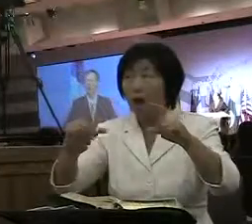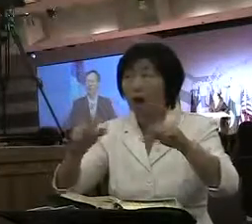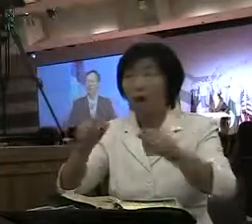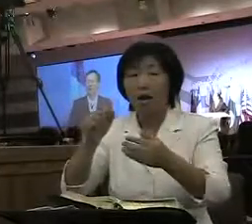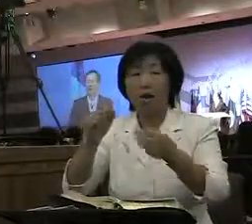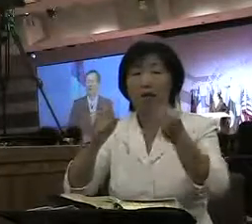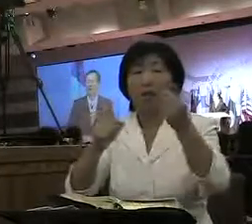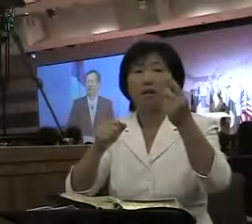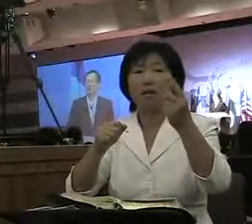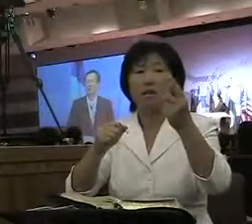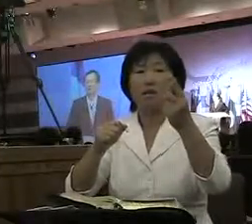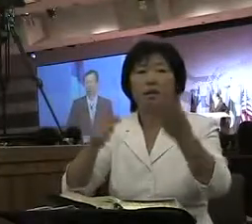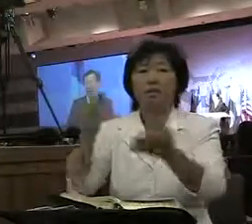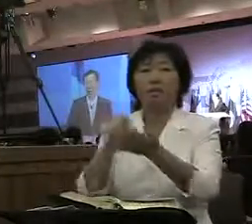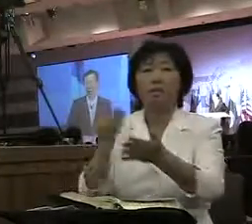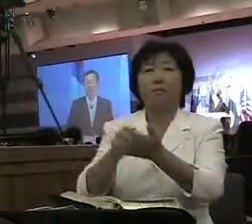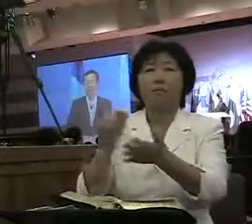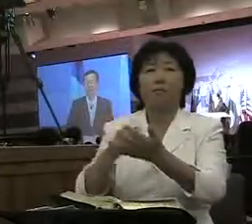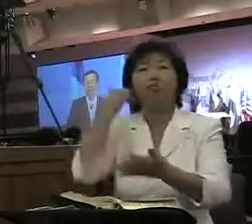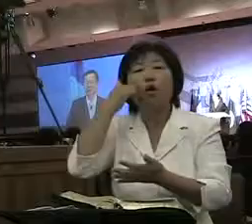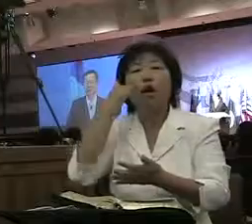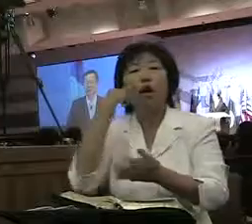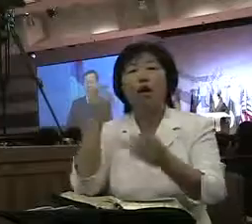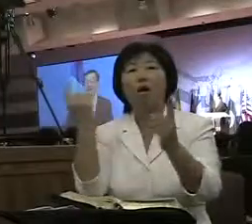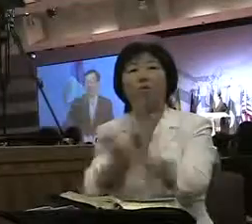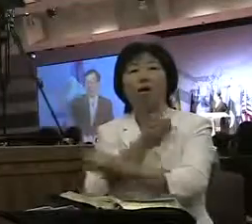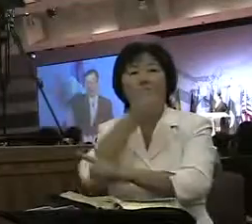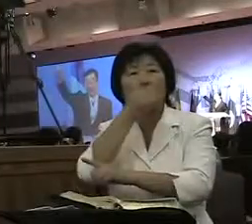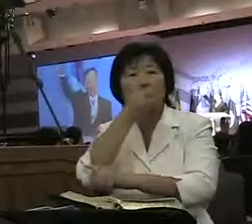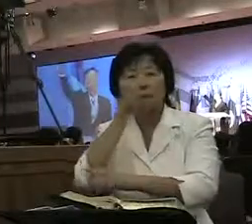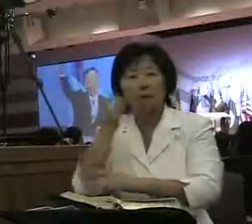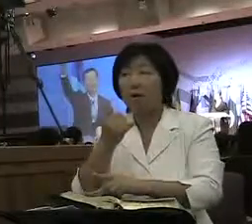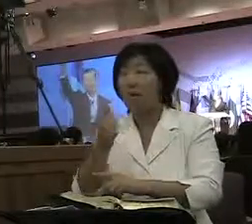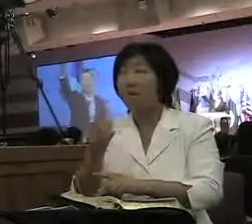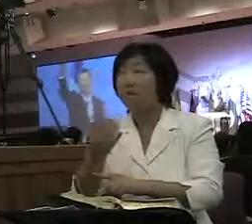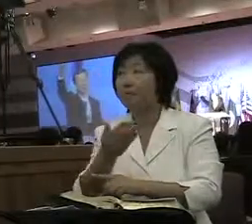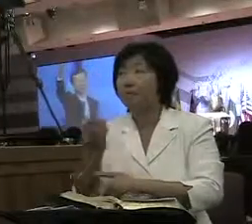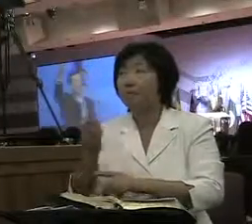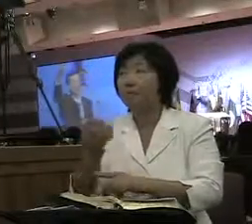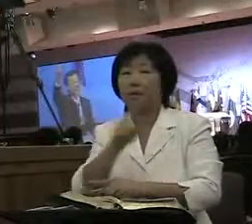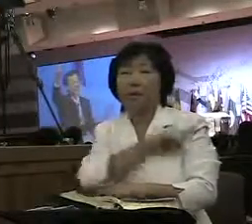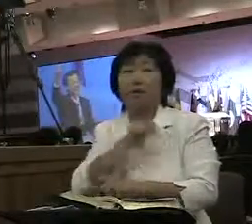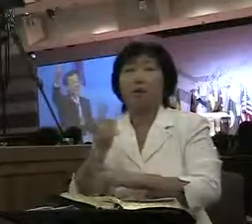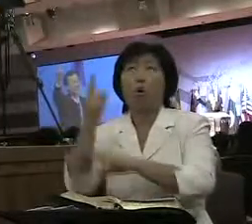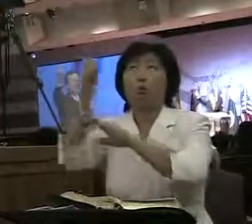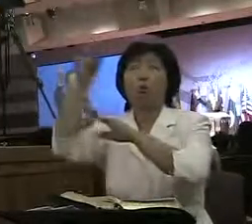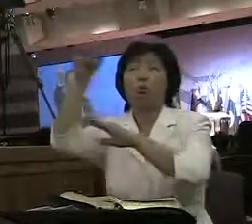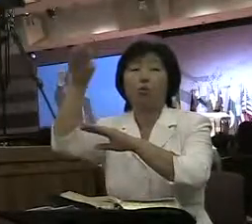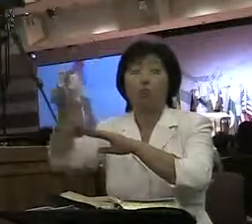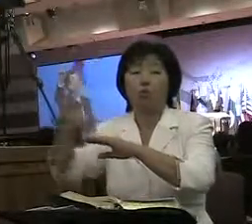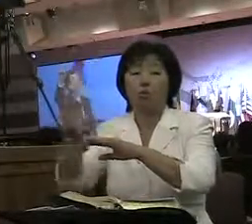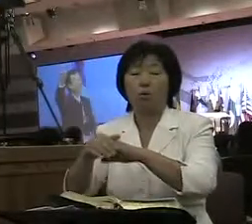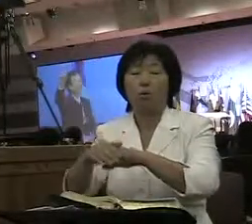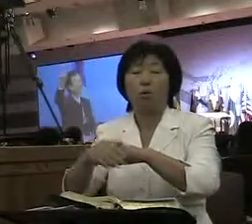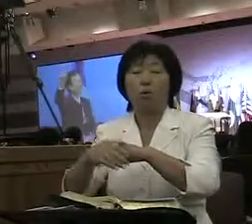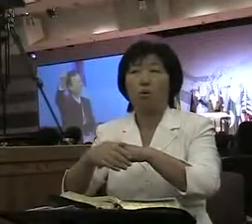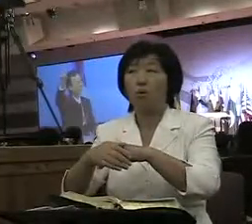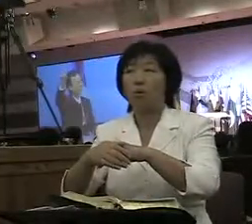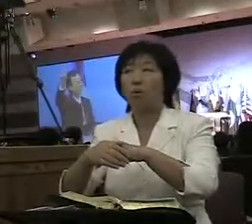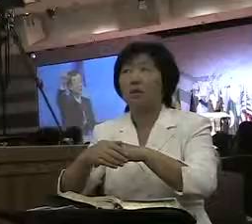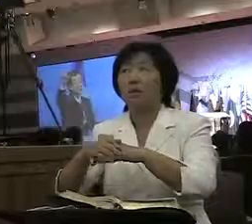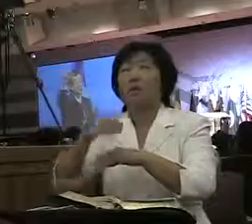누가 이것을 바꿀 수 있어요? 가장 높은 곳에서 의사봉을